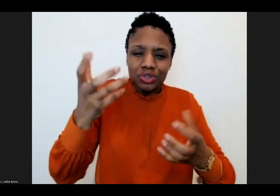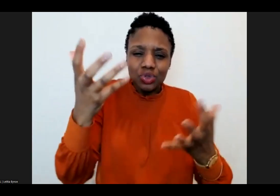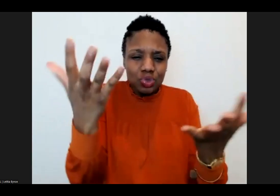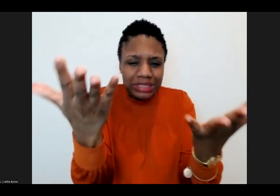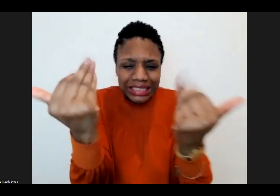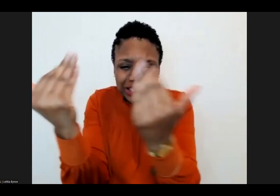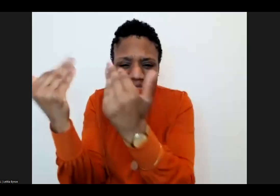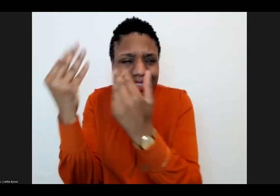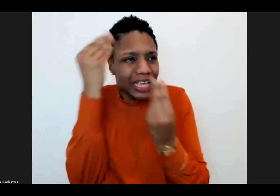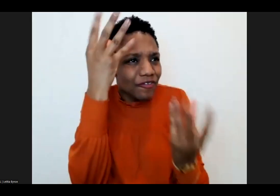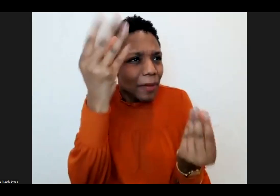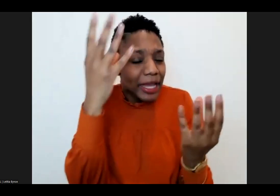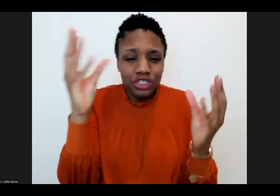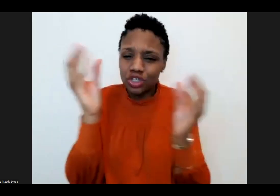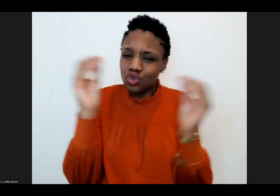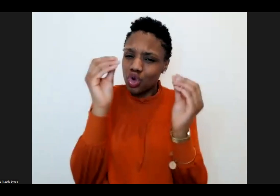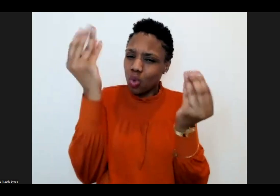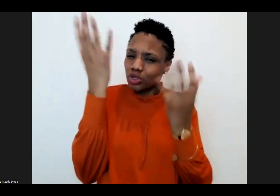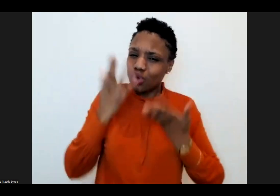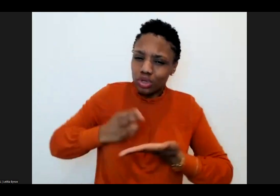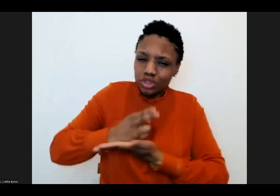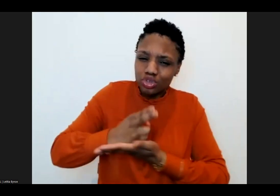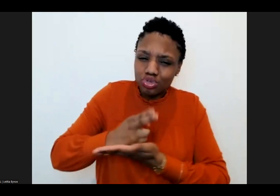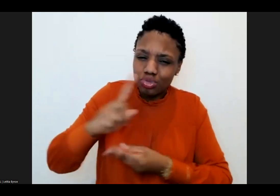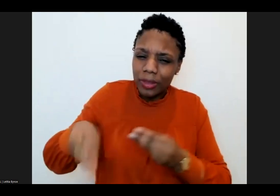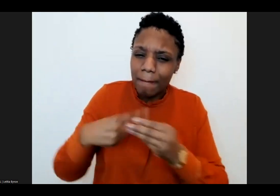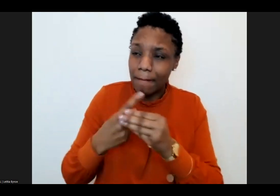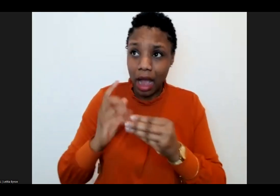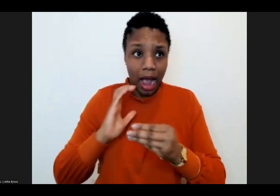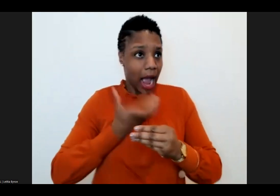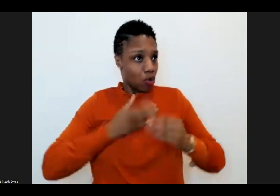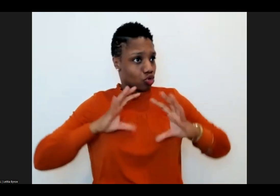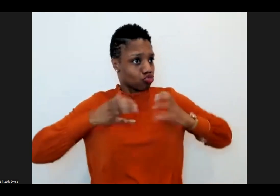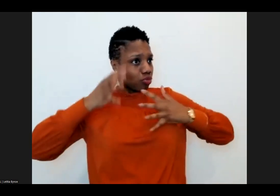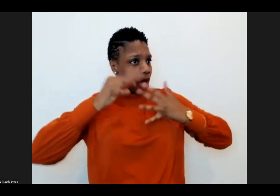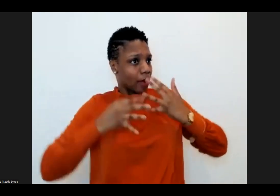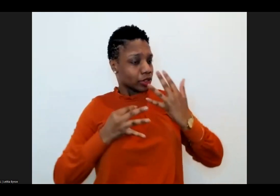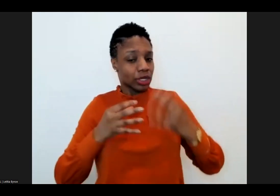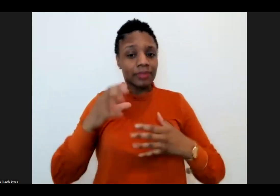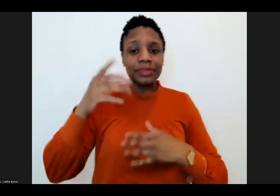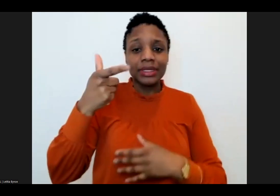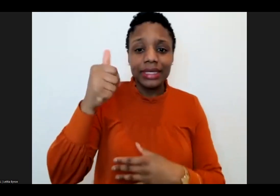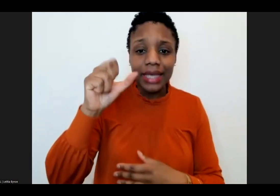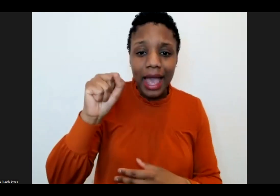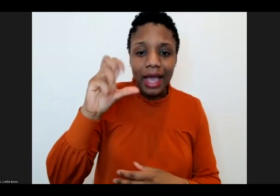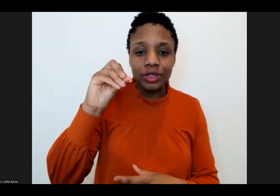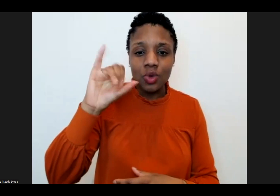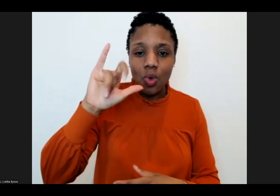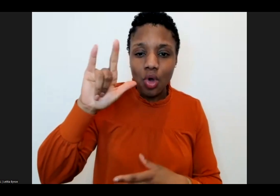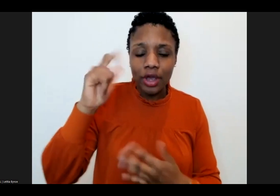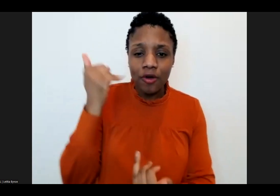y no nos dijeron la verdad sobre Cuáles eran las opciones y creo que